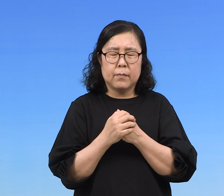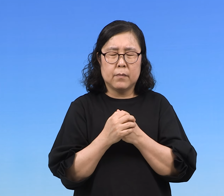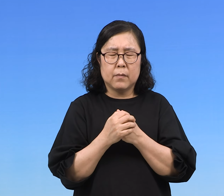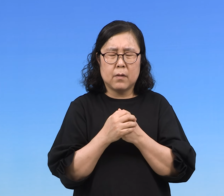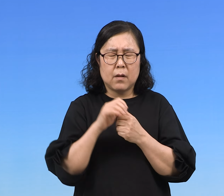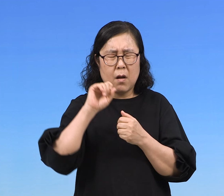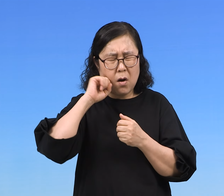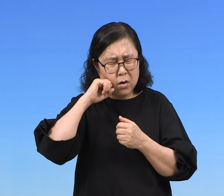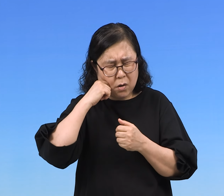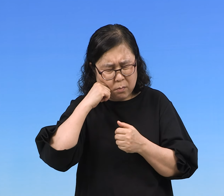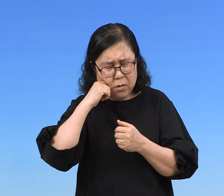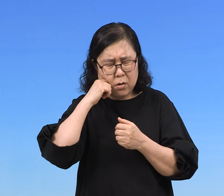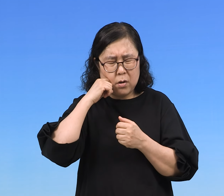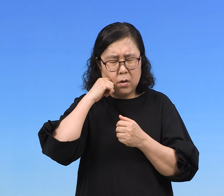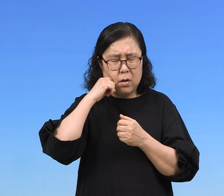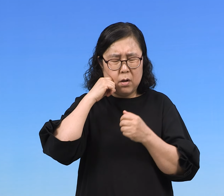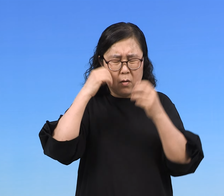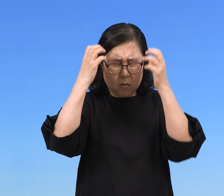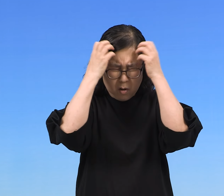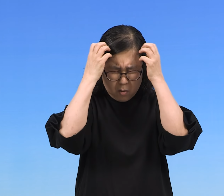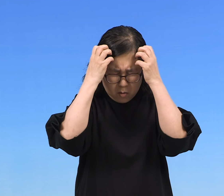짐들을 돌아보며